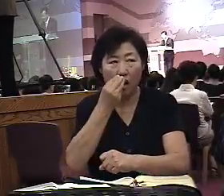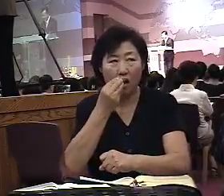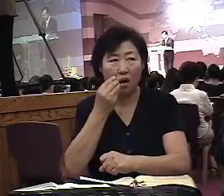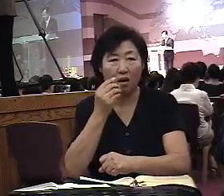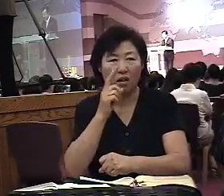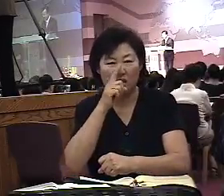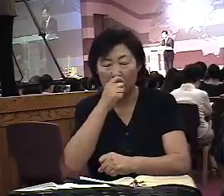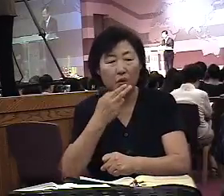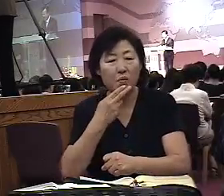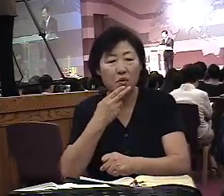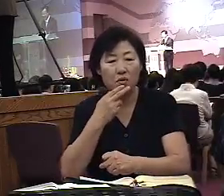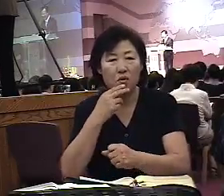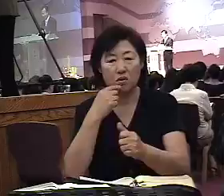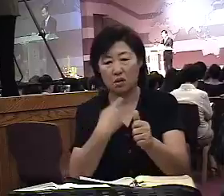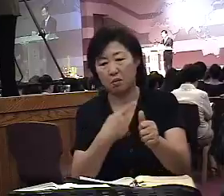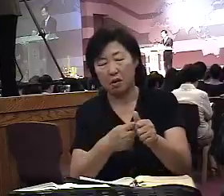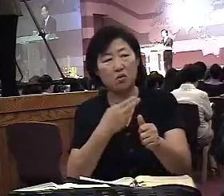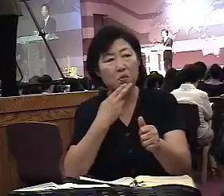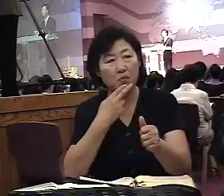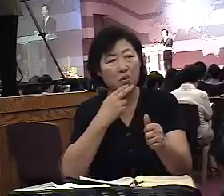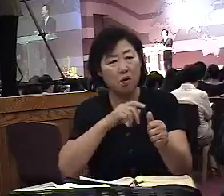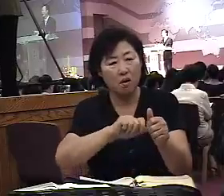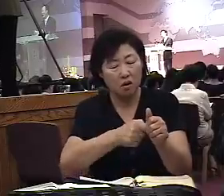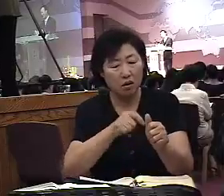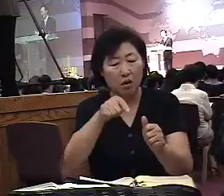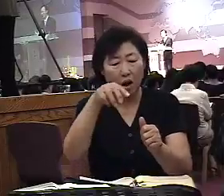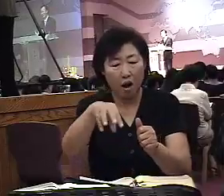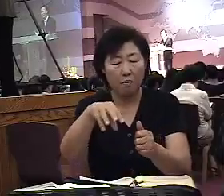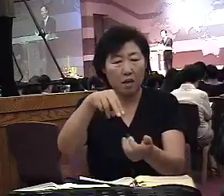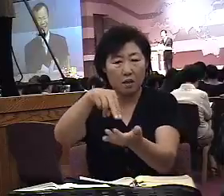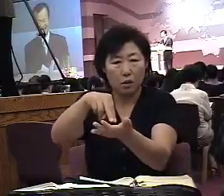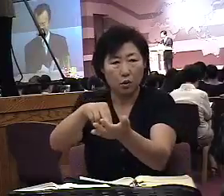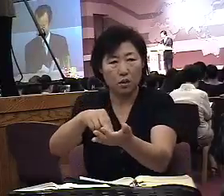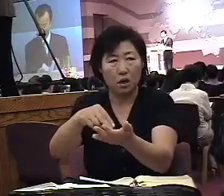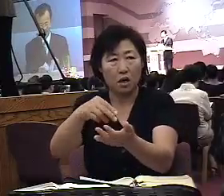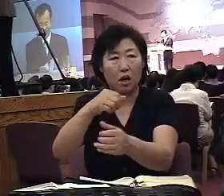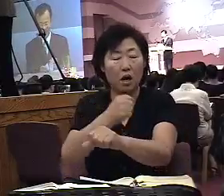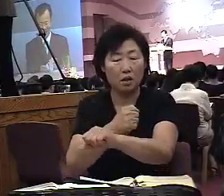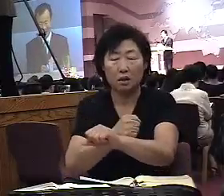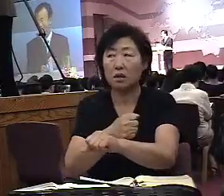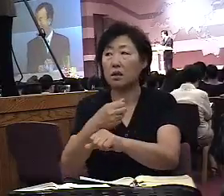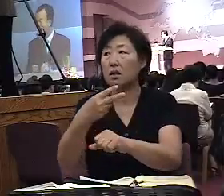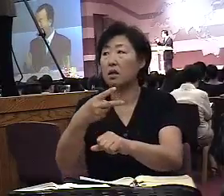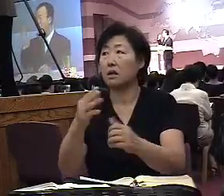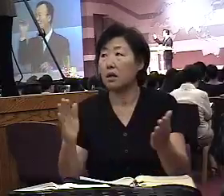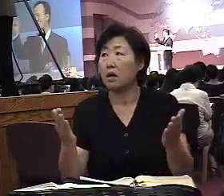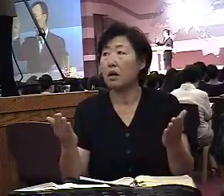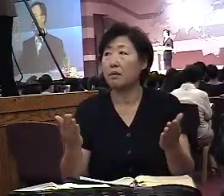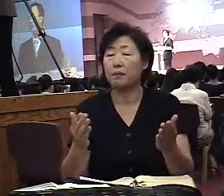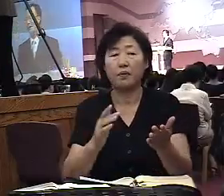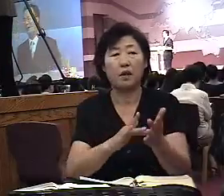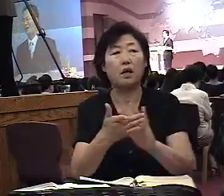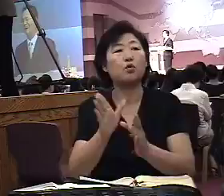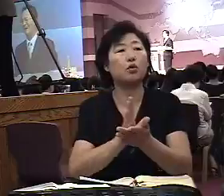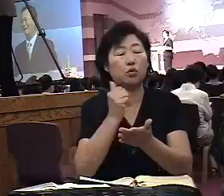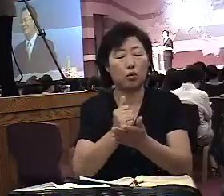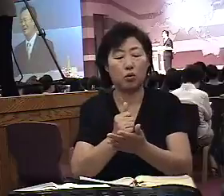흠없고 책망할 것이 없는 자로 그 앞에 세우고자 하셨느니라. 아멘. 바로 예수 그리스도를